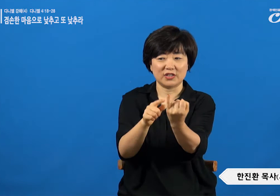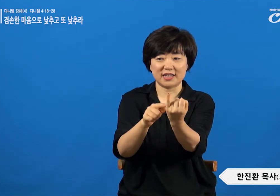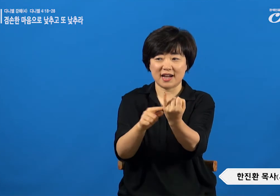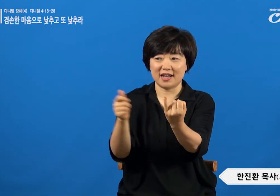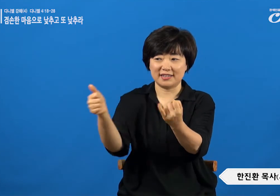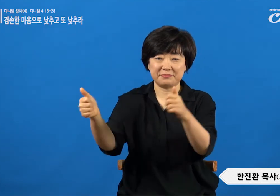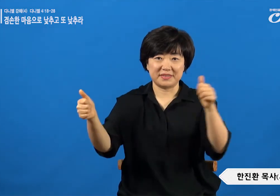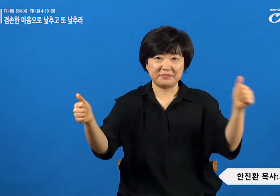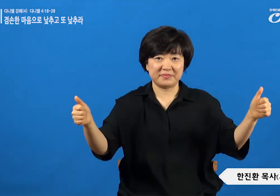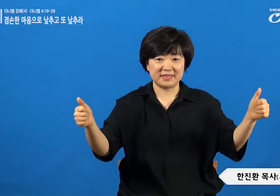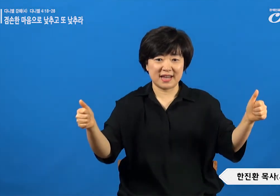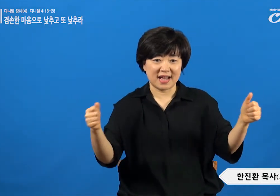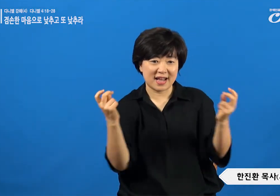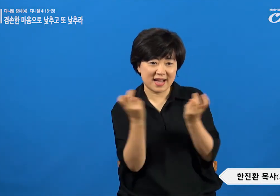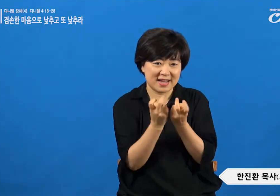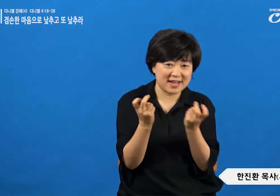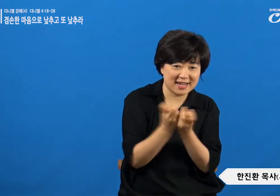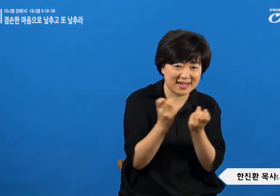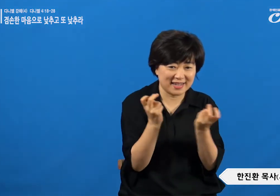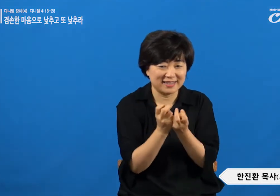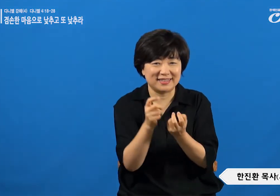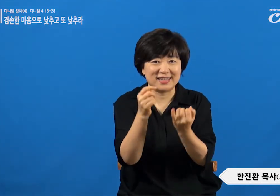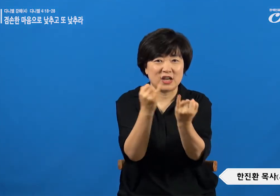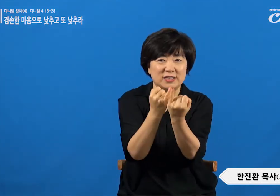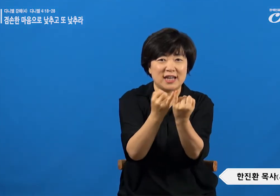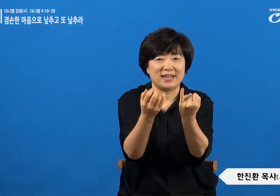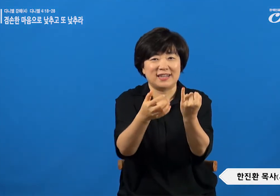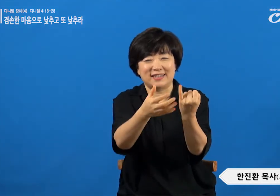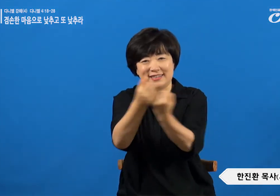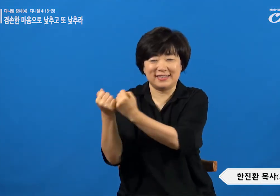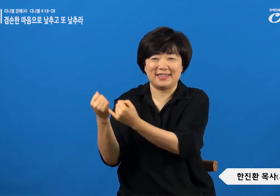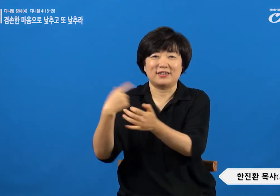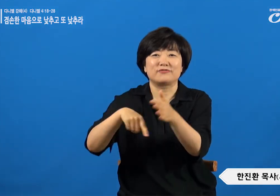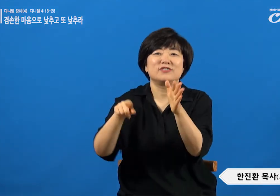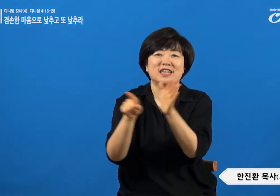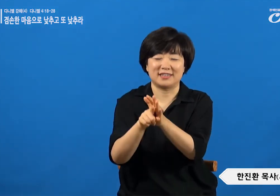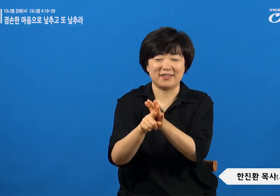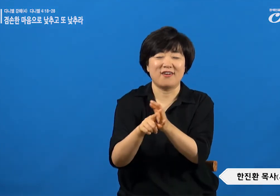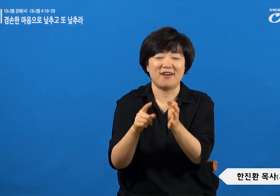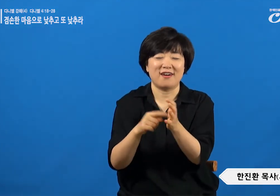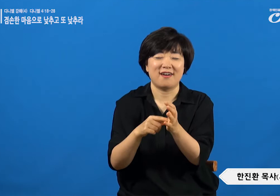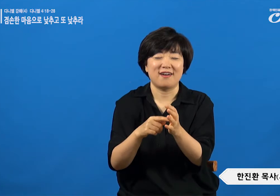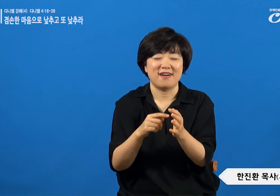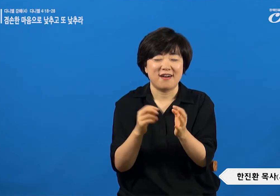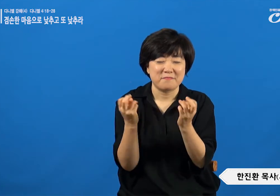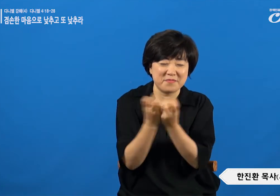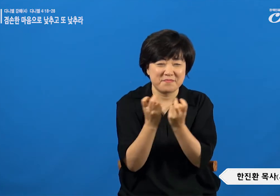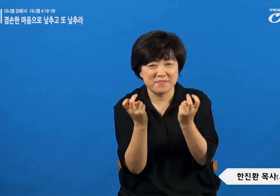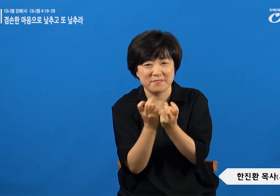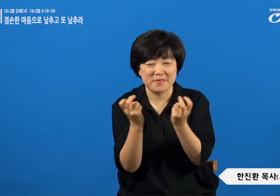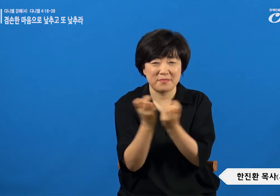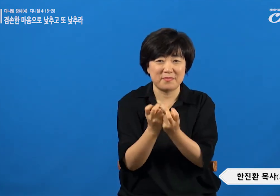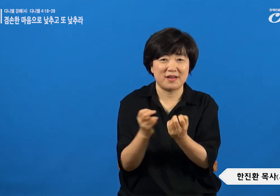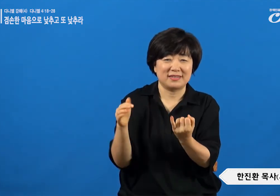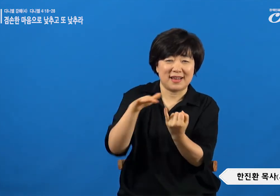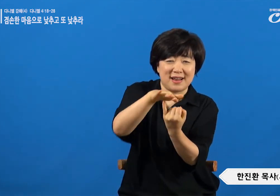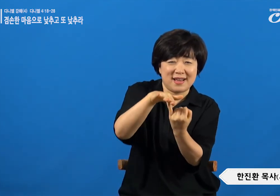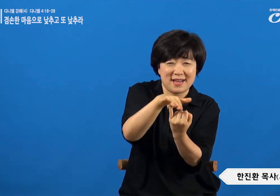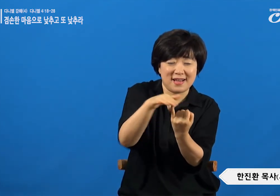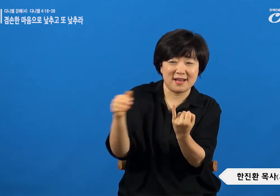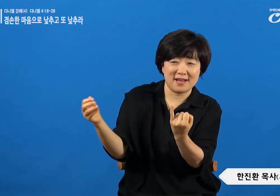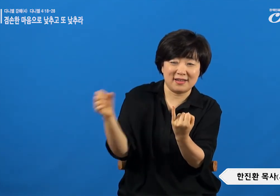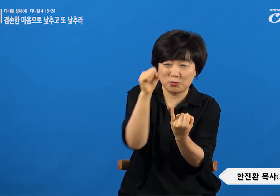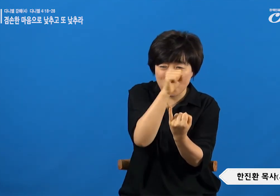한 여자를 차지하려고 수단 방법을 가리지 않고 싸우지요. 왜 그럴까요? 그 여자를 진짜로